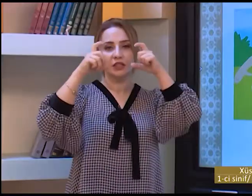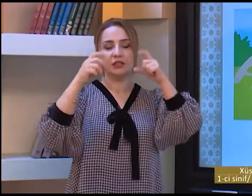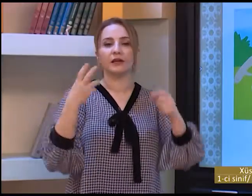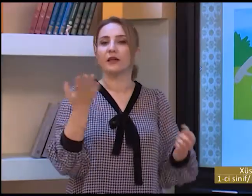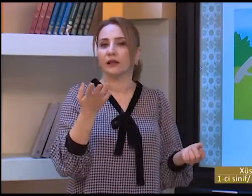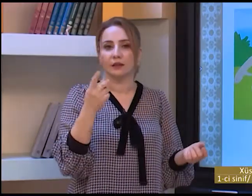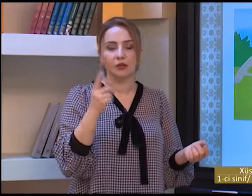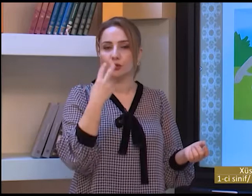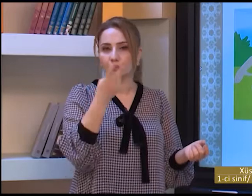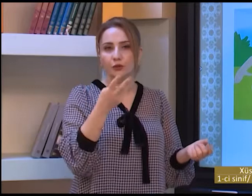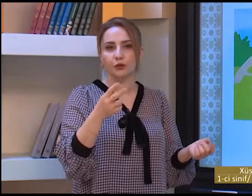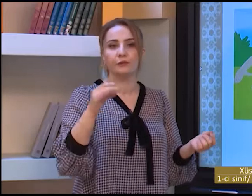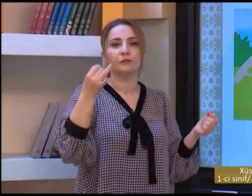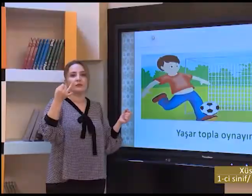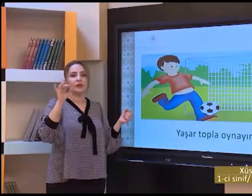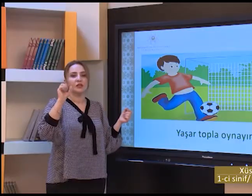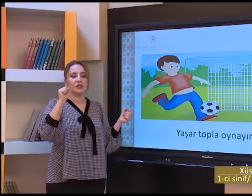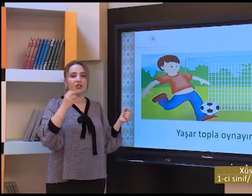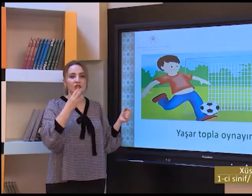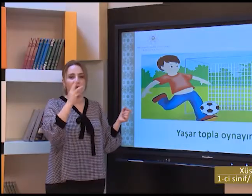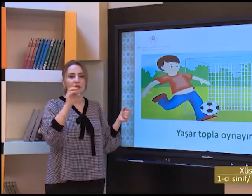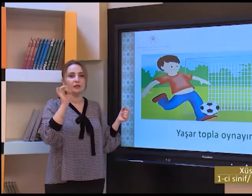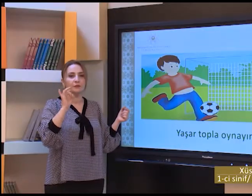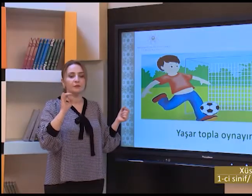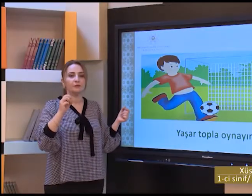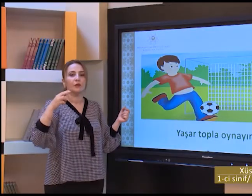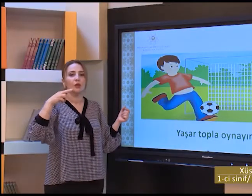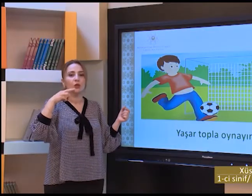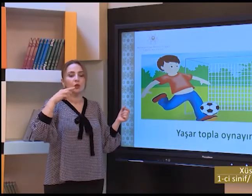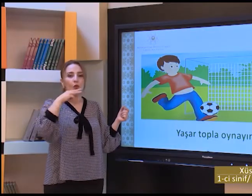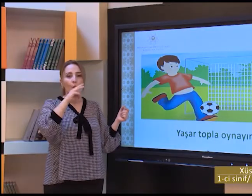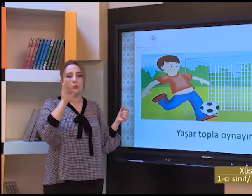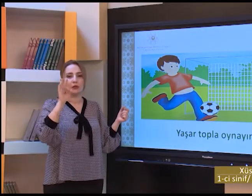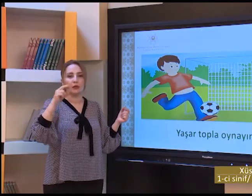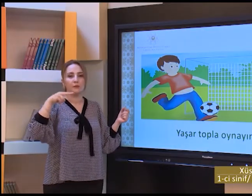Şəkildə nə görürük? Yaşar, topla,